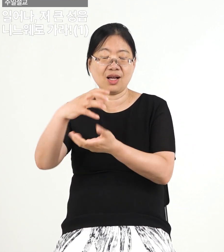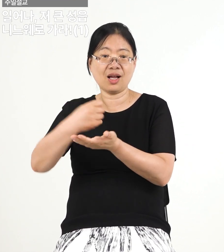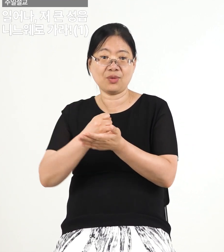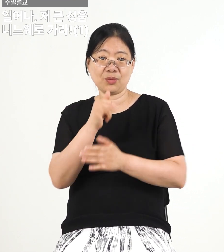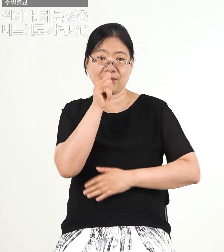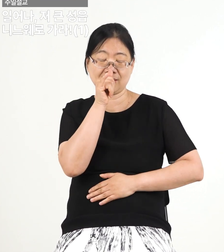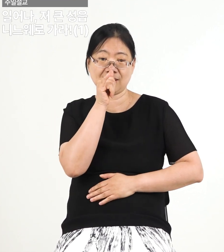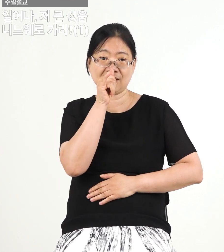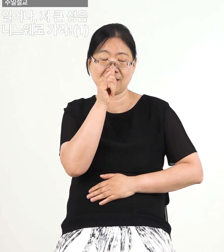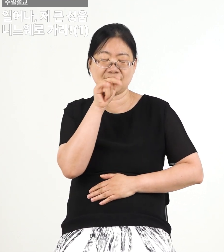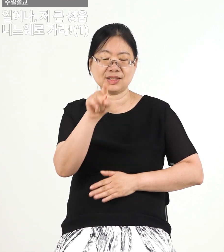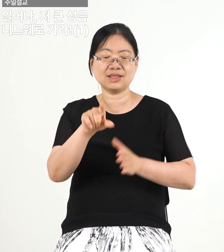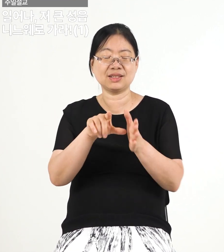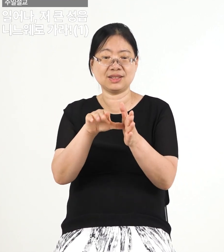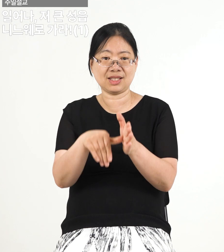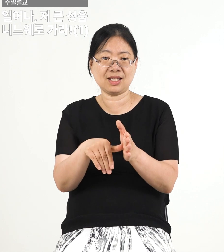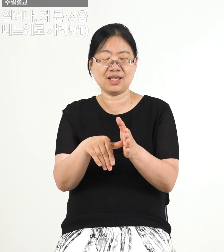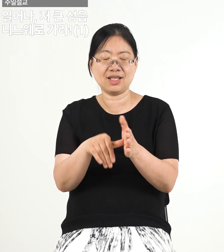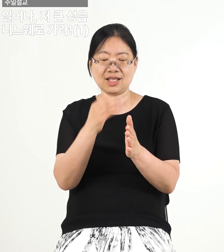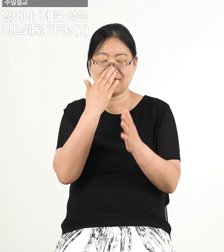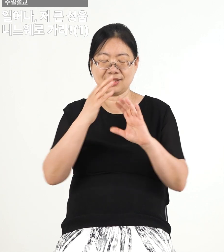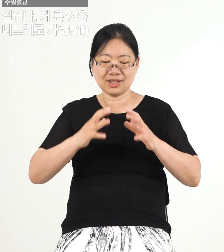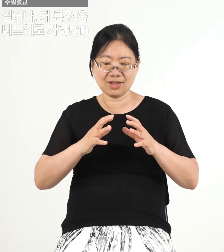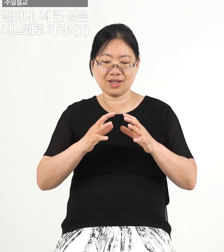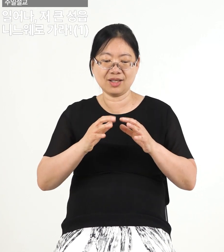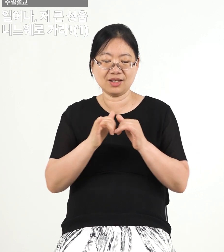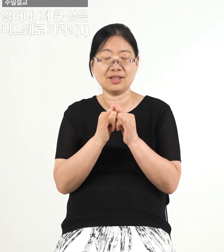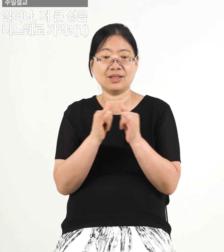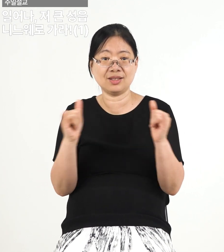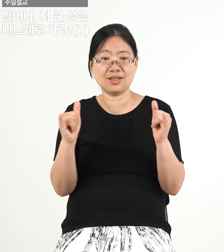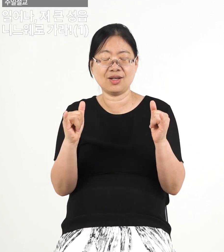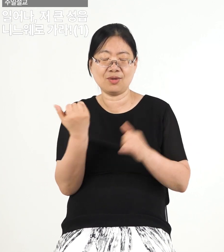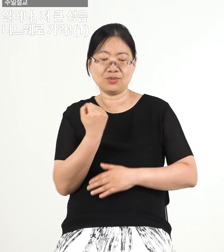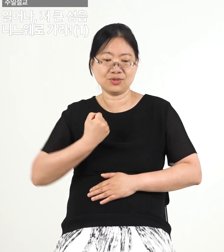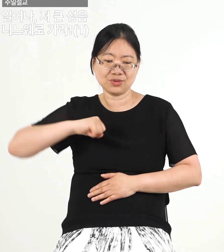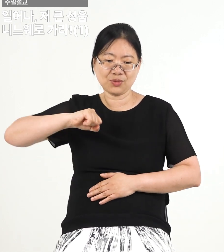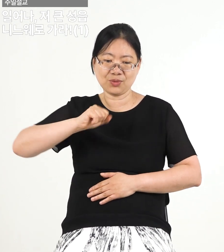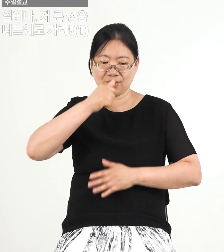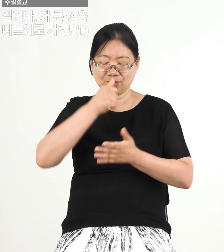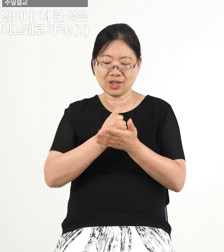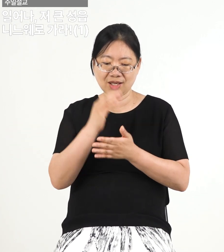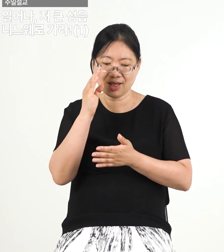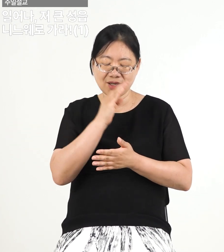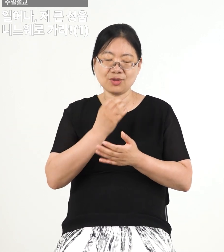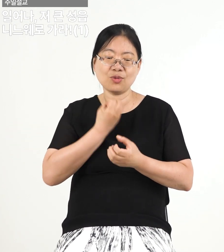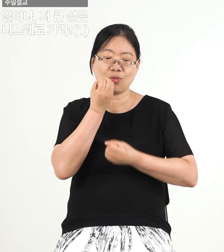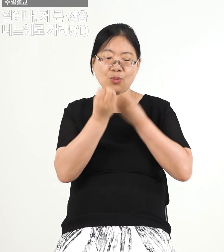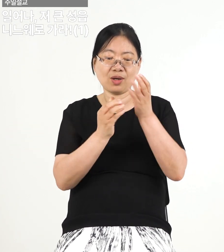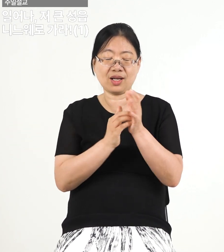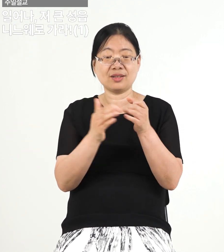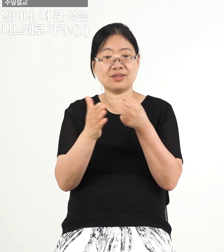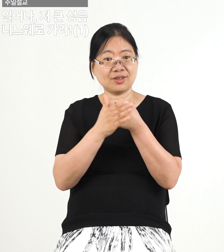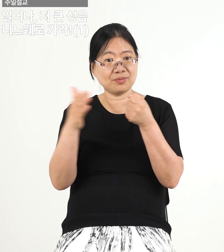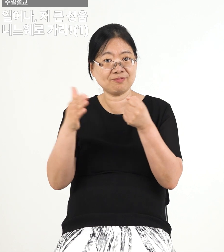있는 그 시대 이스라엘 백성들의 불순종과 죄악을 고발하는 거예요.